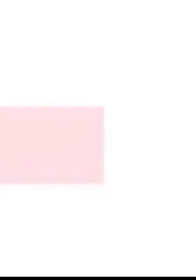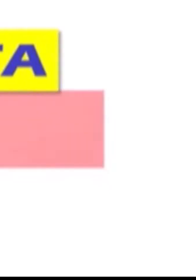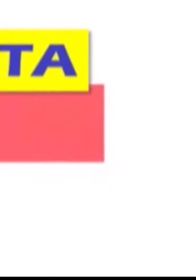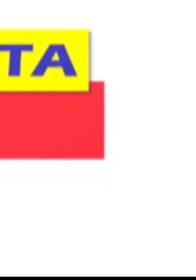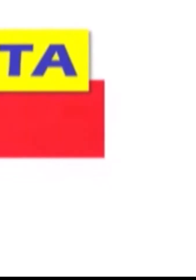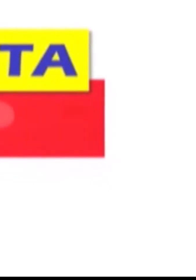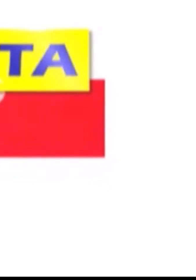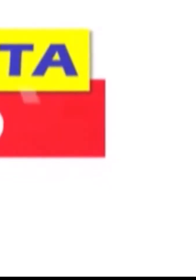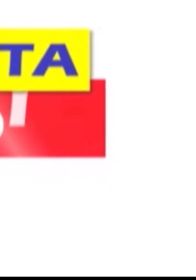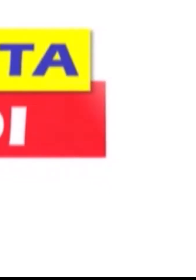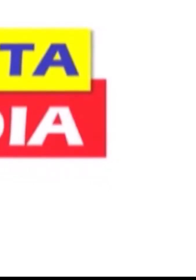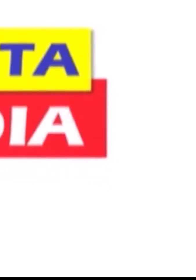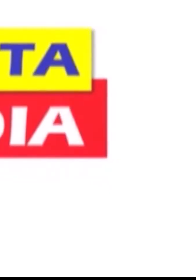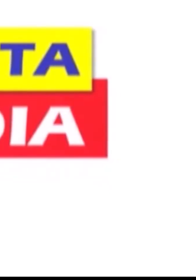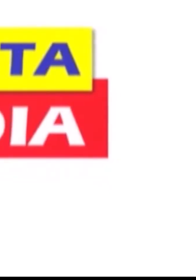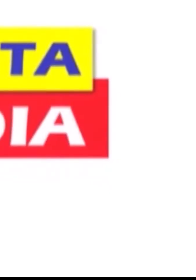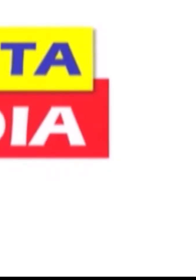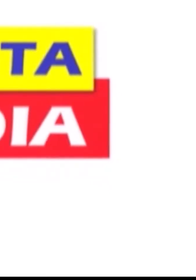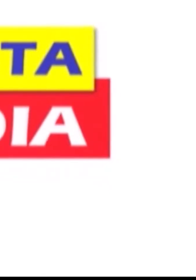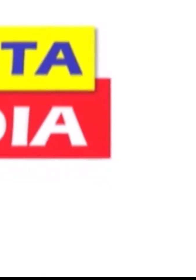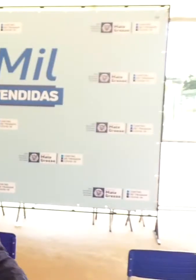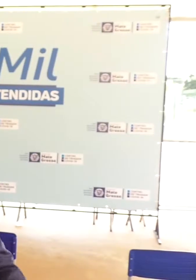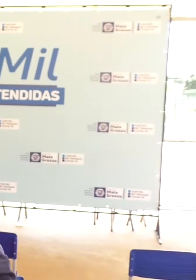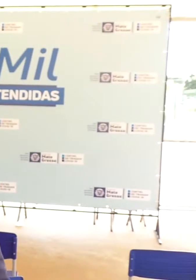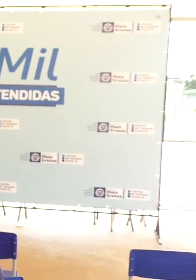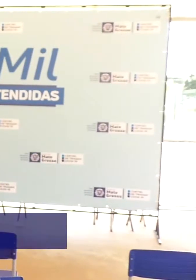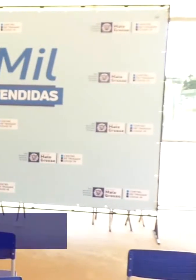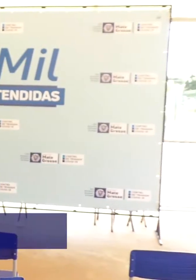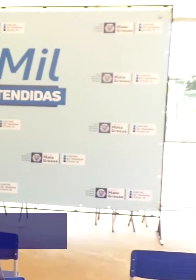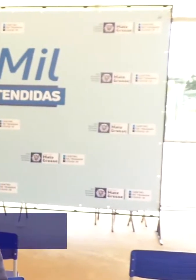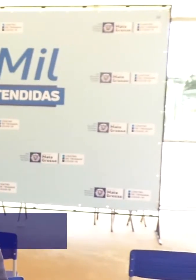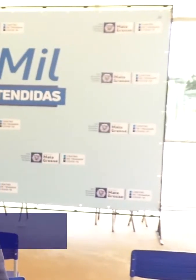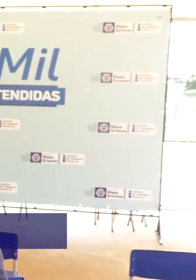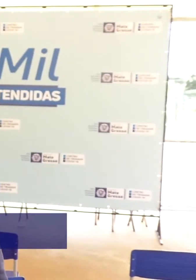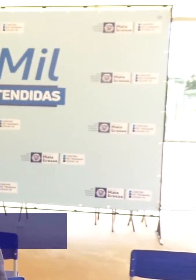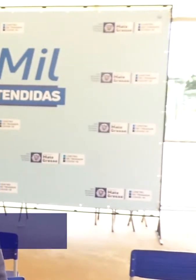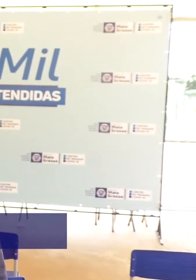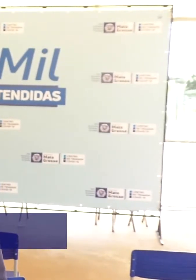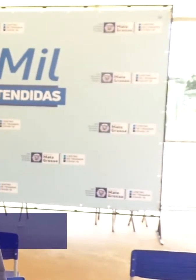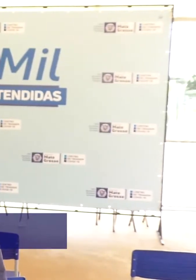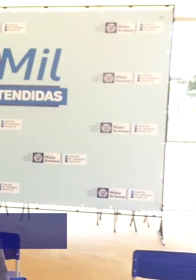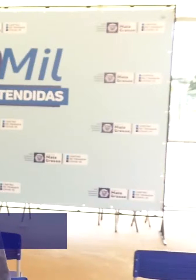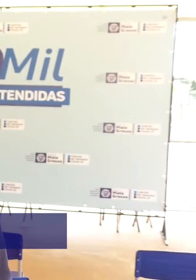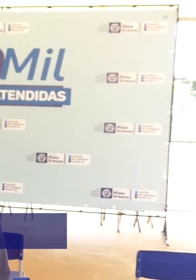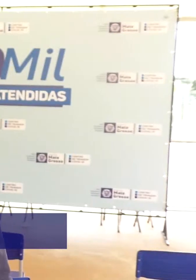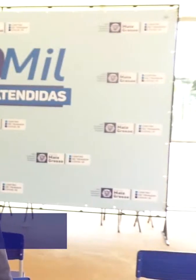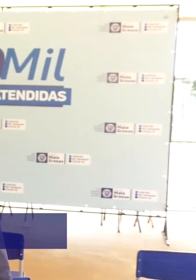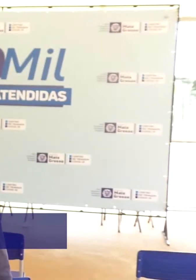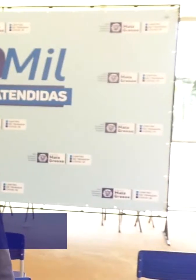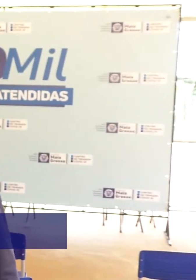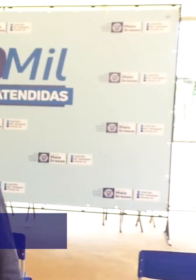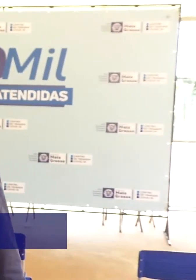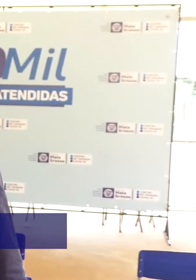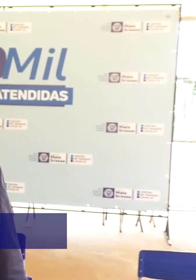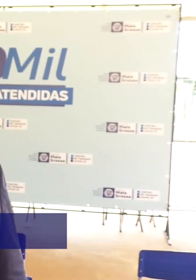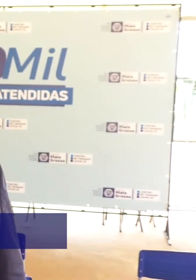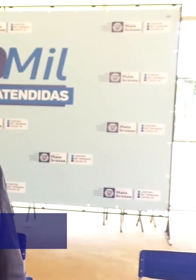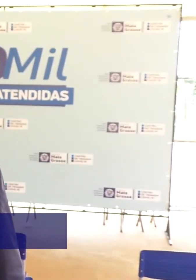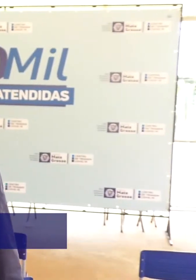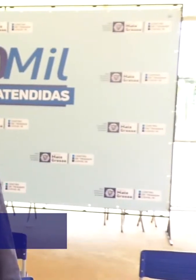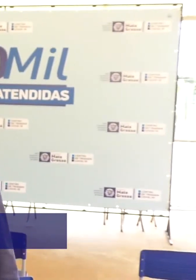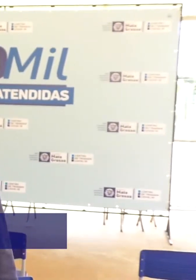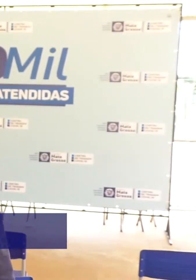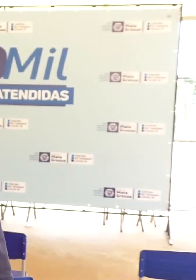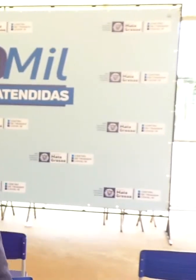a entrevista do dia. O governador Mauro Mendes comentou sobre aquisição de